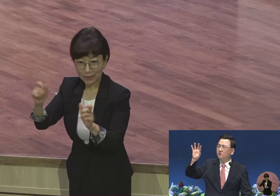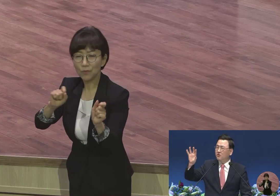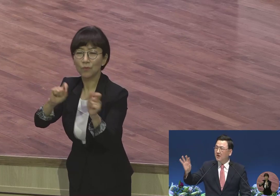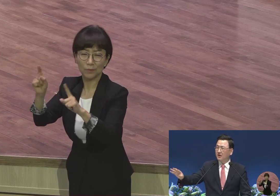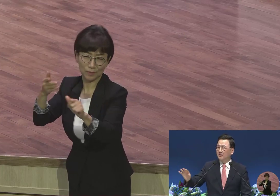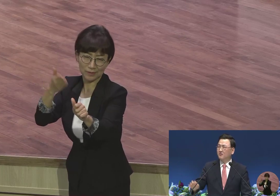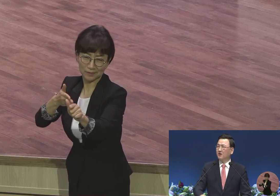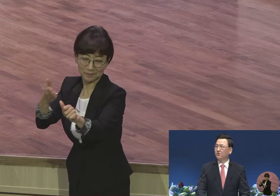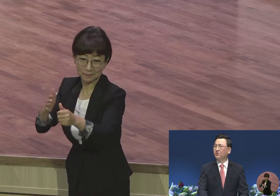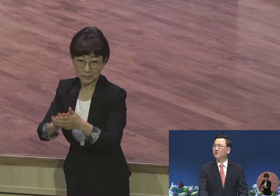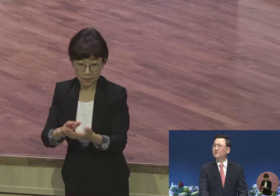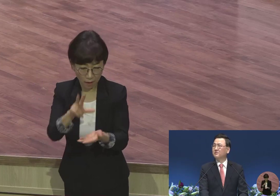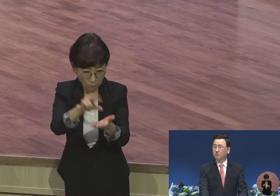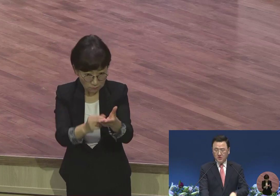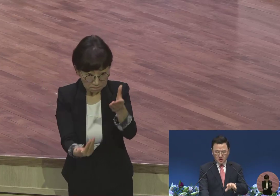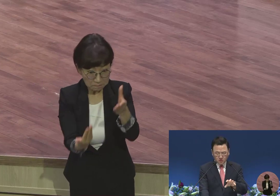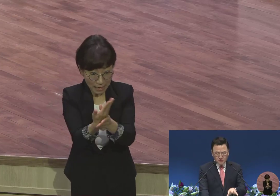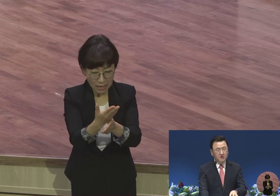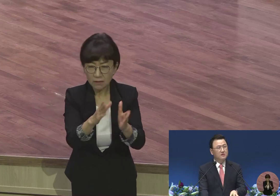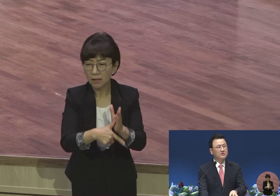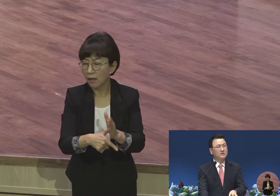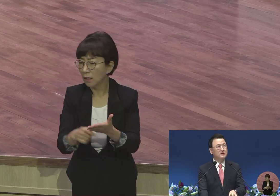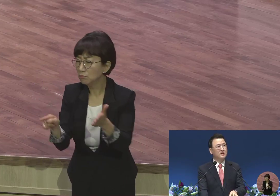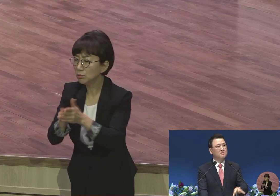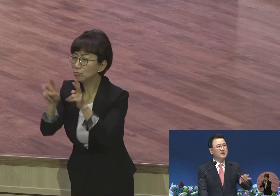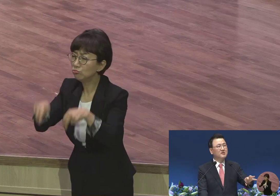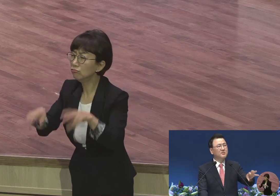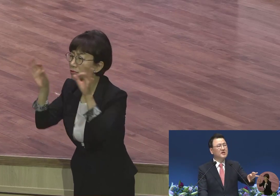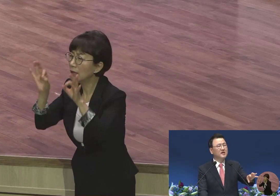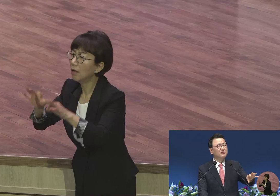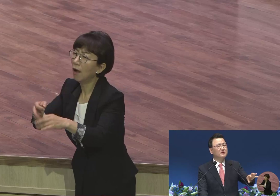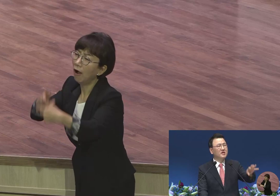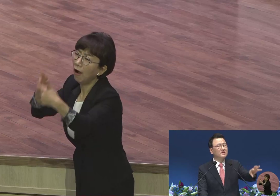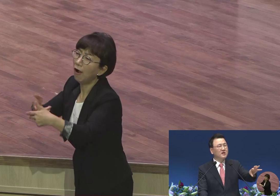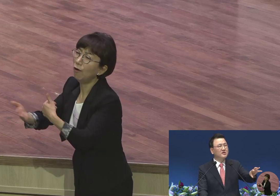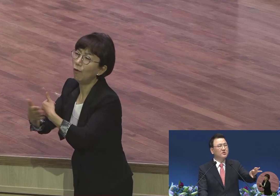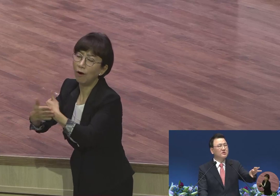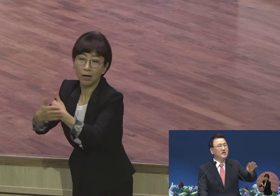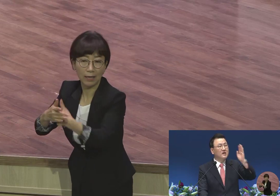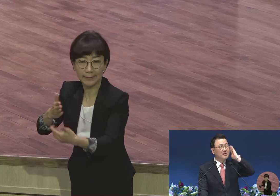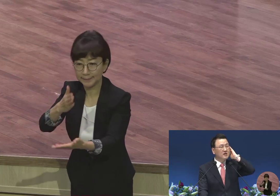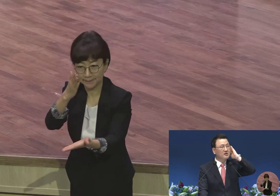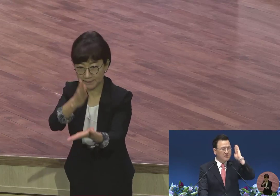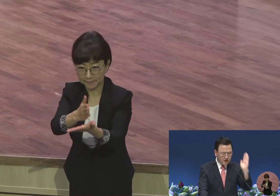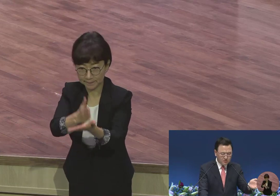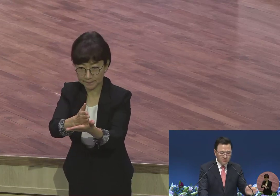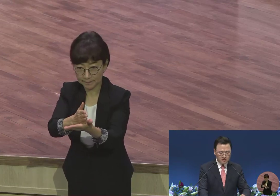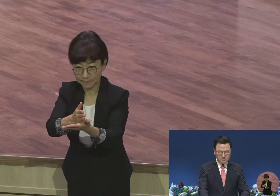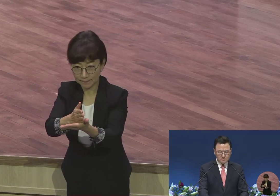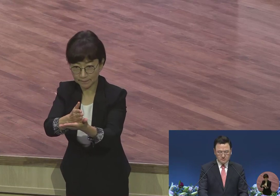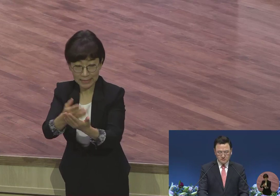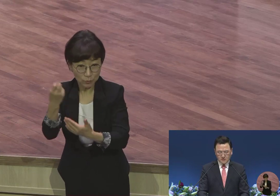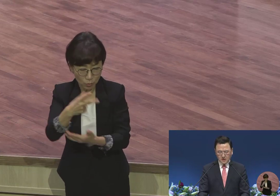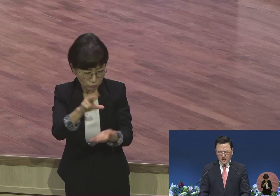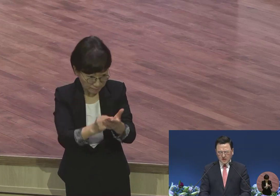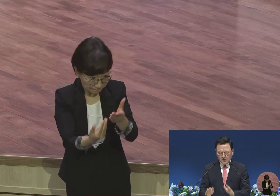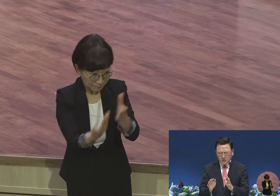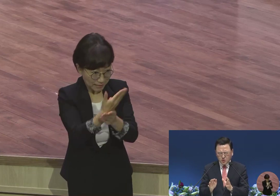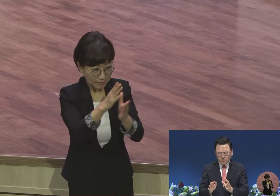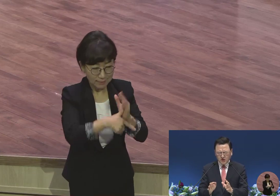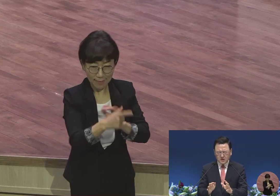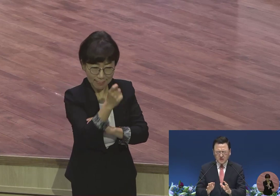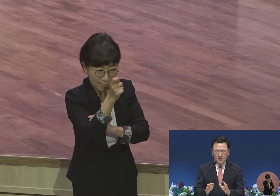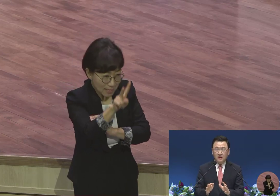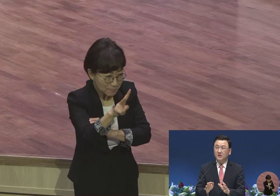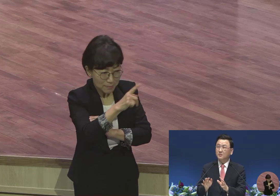불신 친구들 만나지 말고 문제가 오면 매스컴에 나오는 세상의 소리에 귀를 닫고